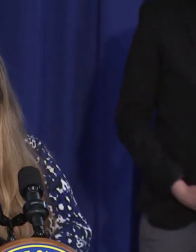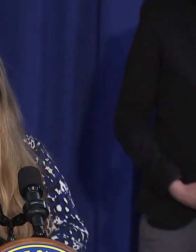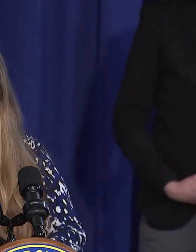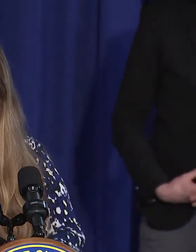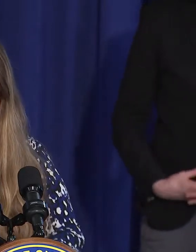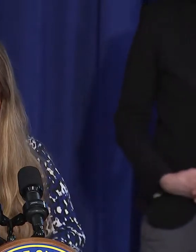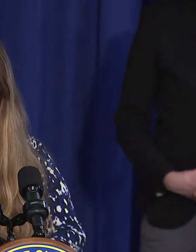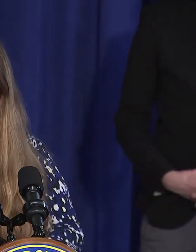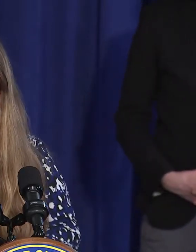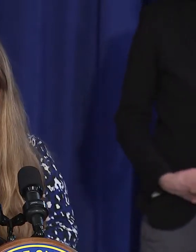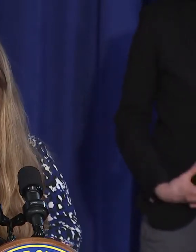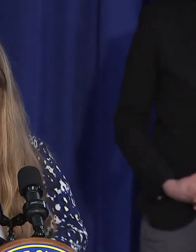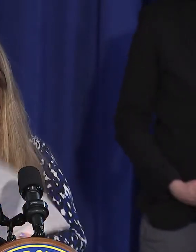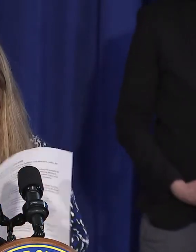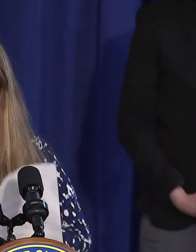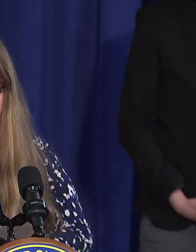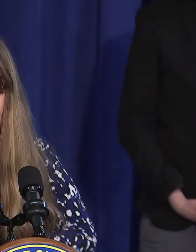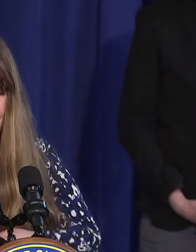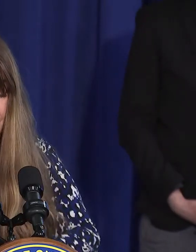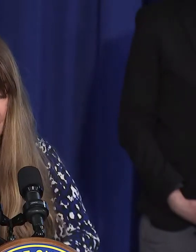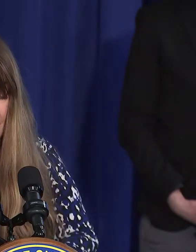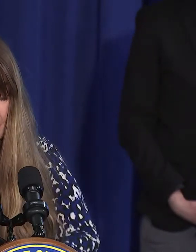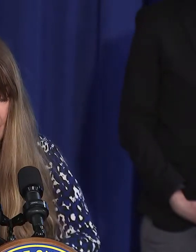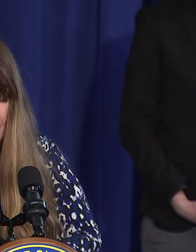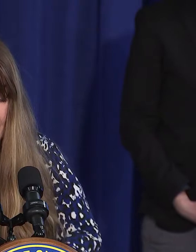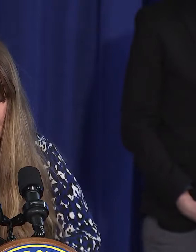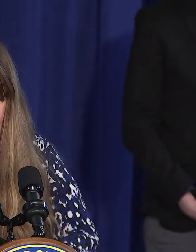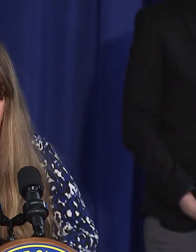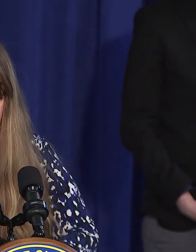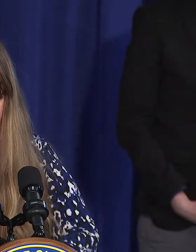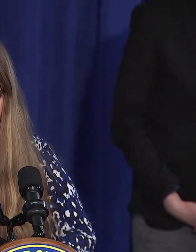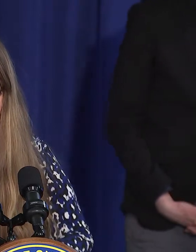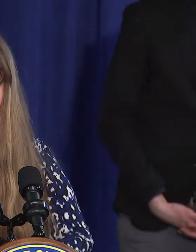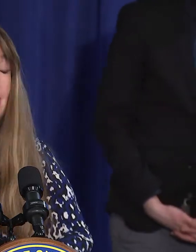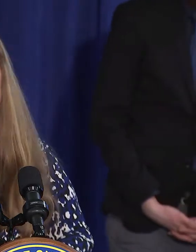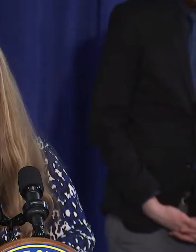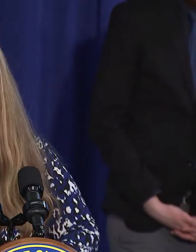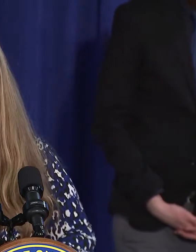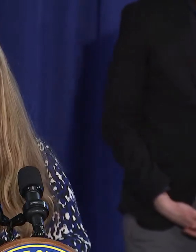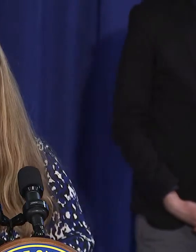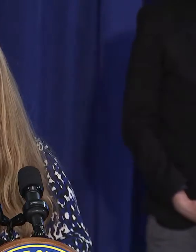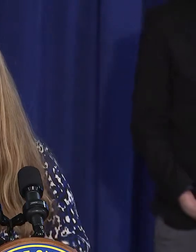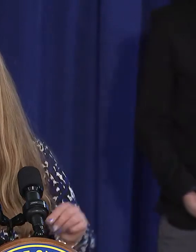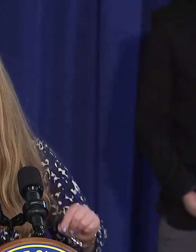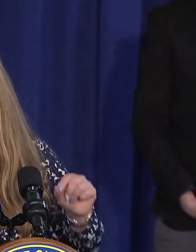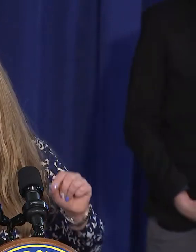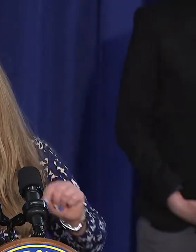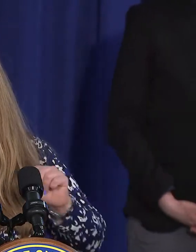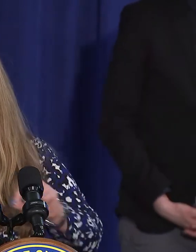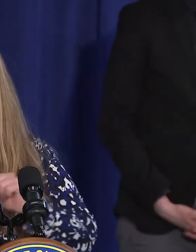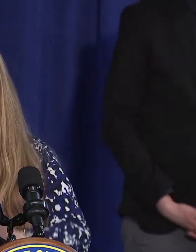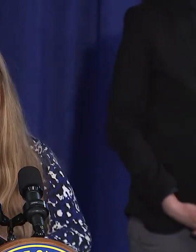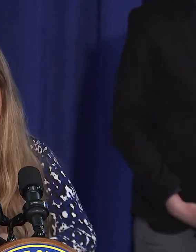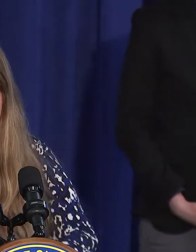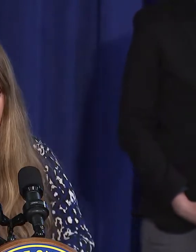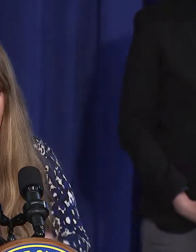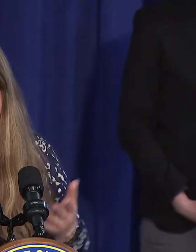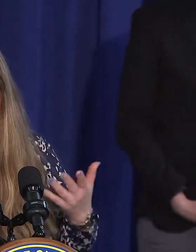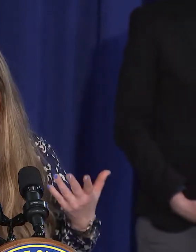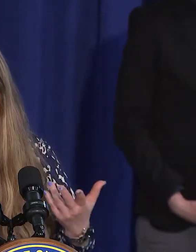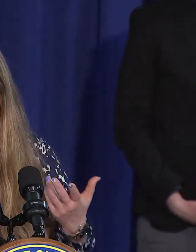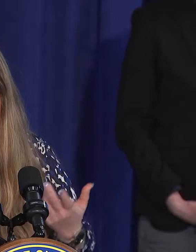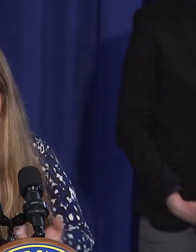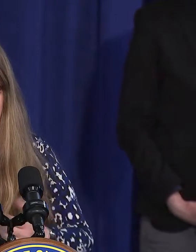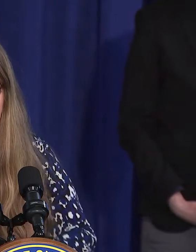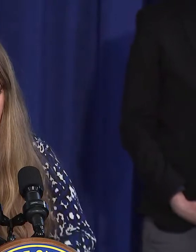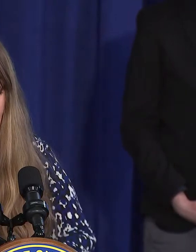sus máscaras. También se recomienda que aseguren estar al día con sus vacunas. Esa es la orden más importante,